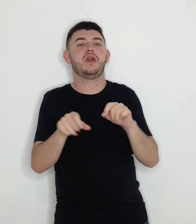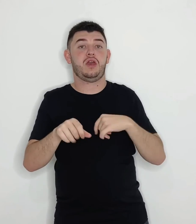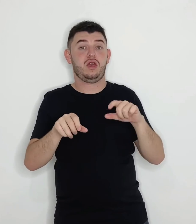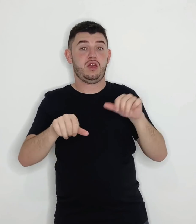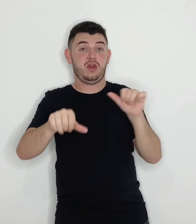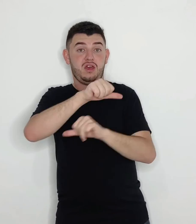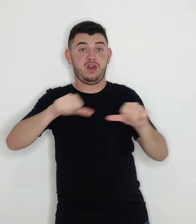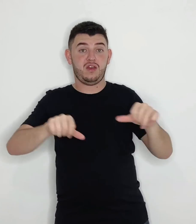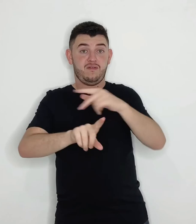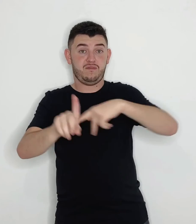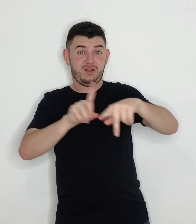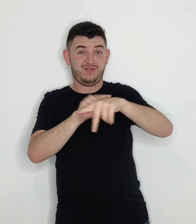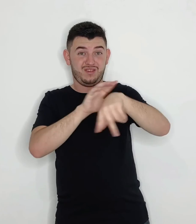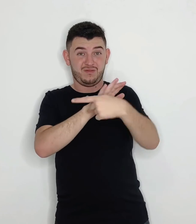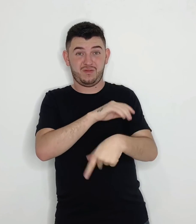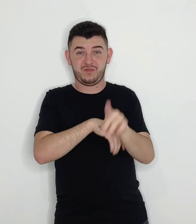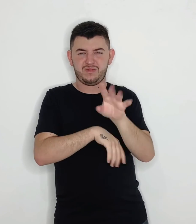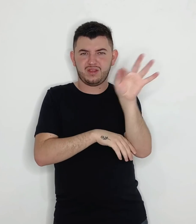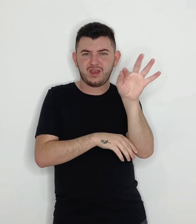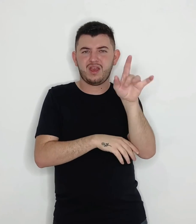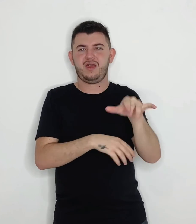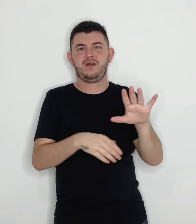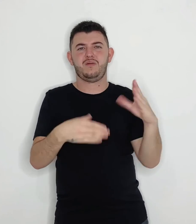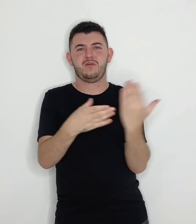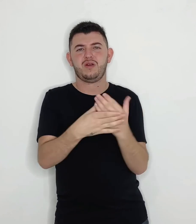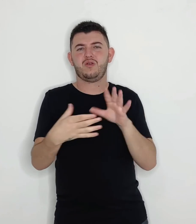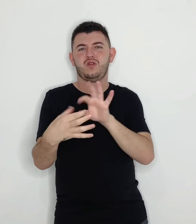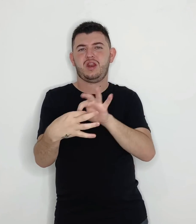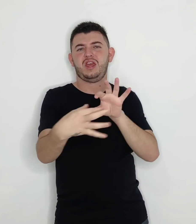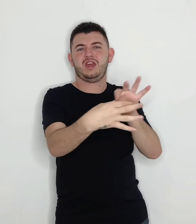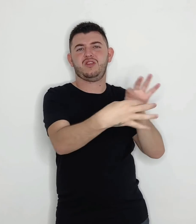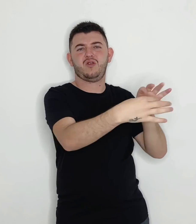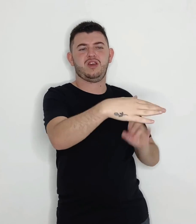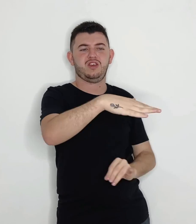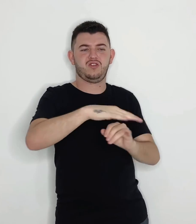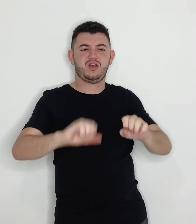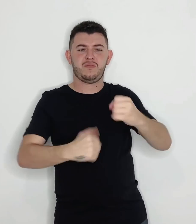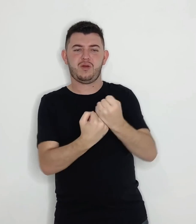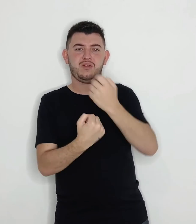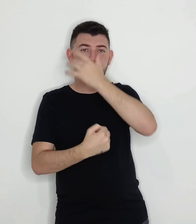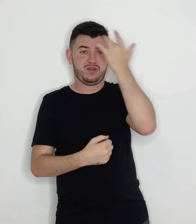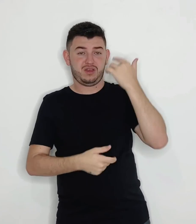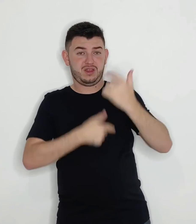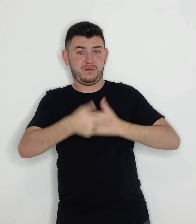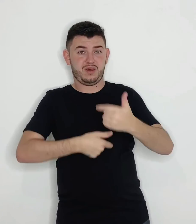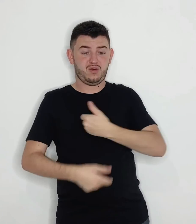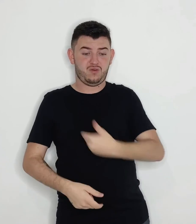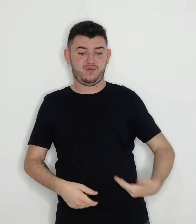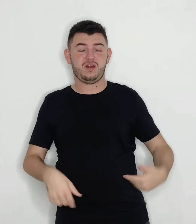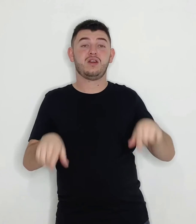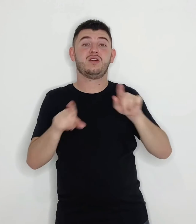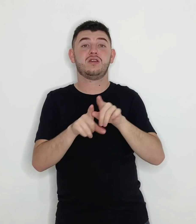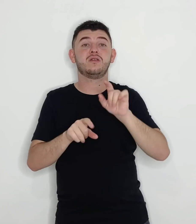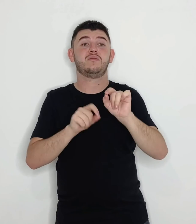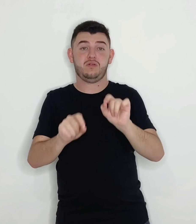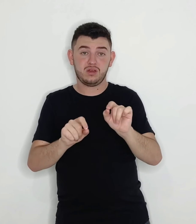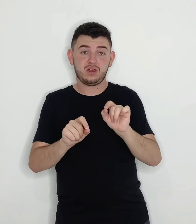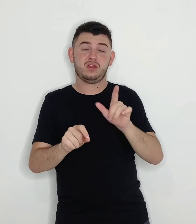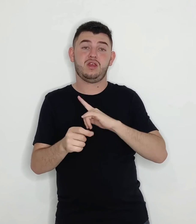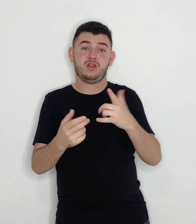da Previdência no DF. A ação é conjunta com outros setores do funcionalismo público e expõe a ausência de respaldo técnico